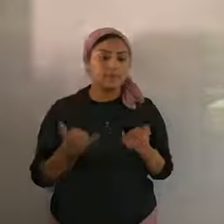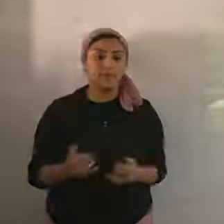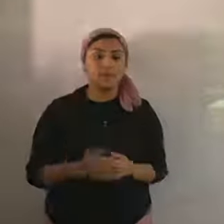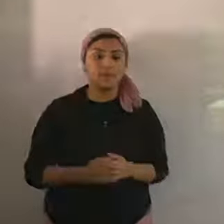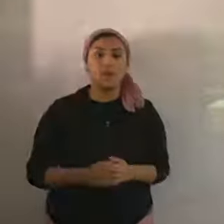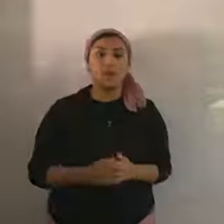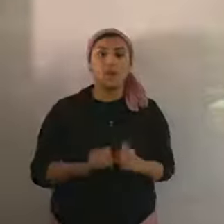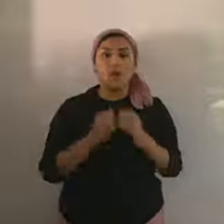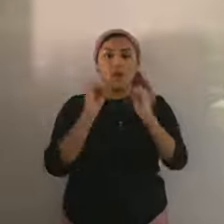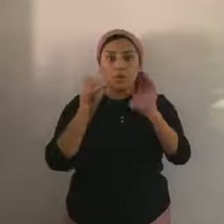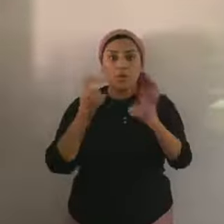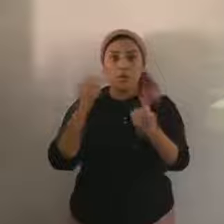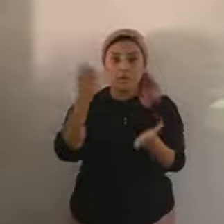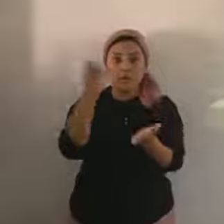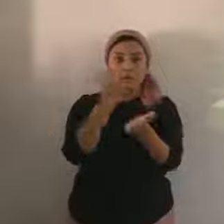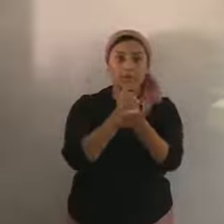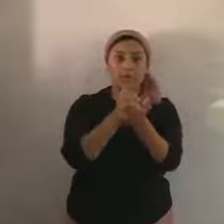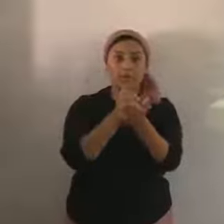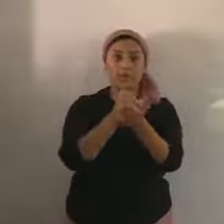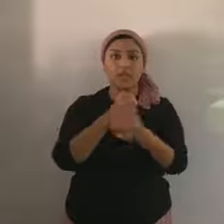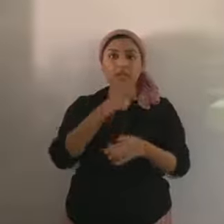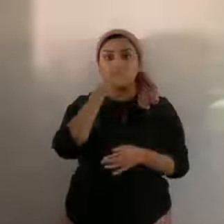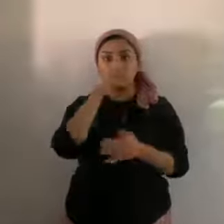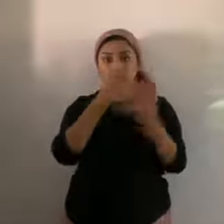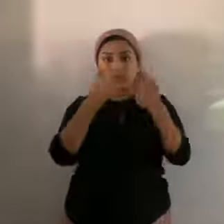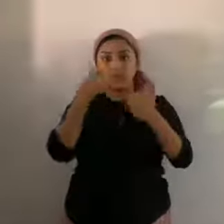¿Cómo ponerle sello kosher a algo que tiene puerco, verdad?